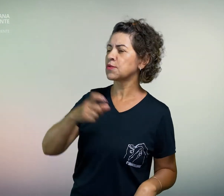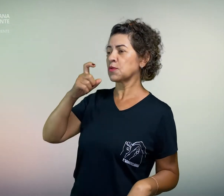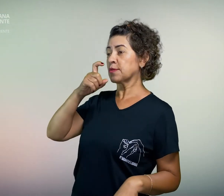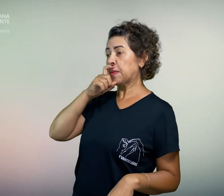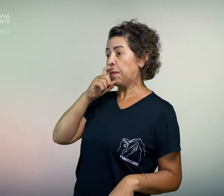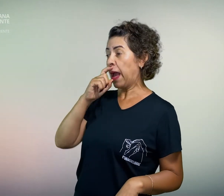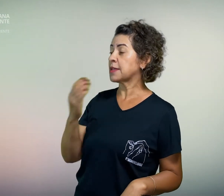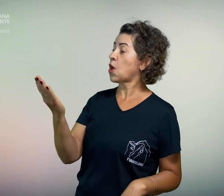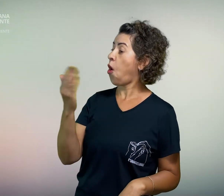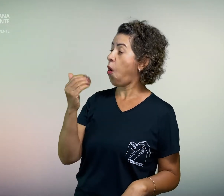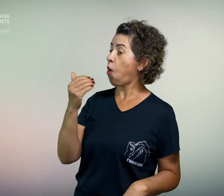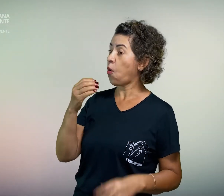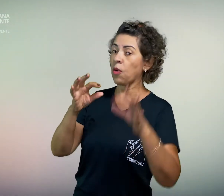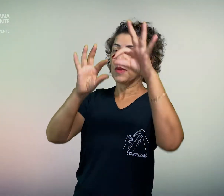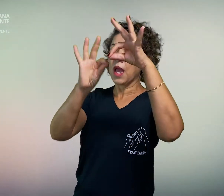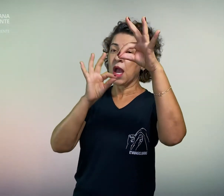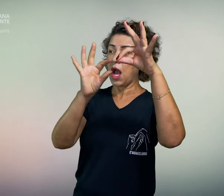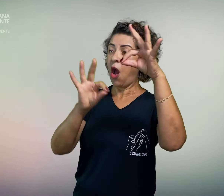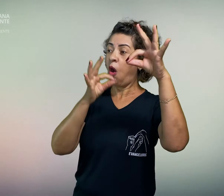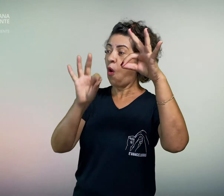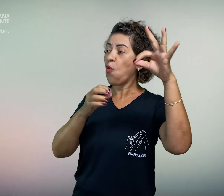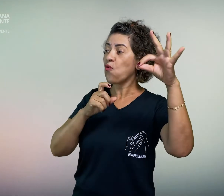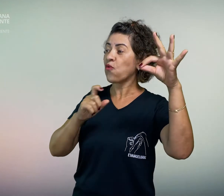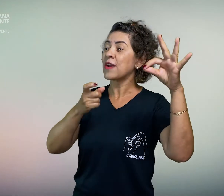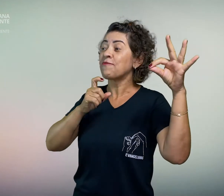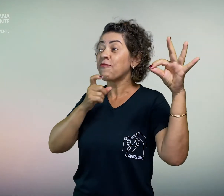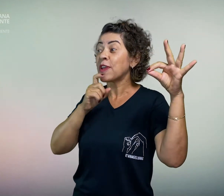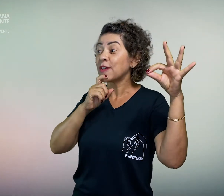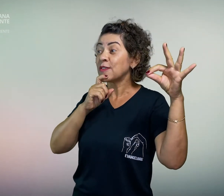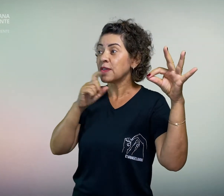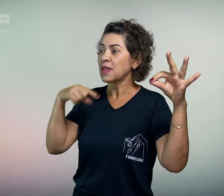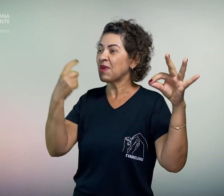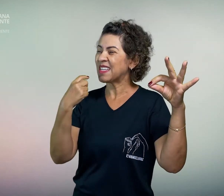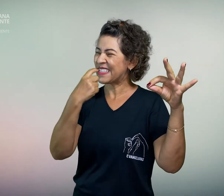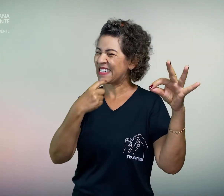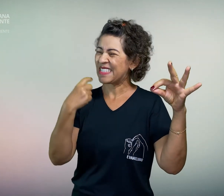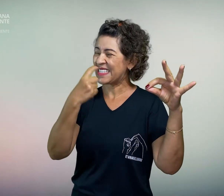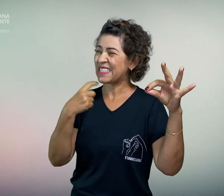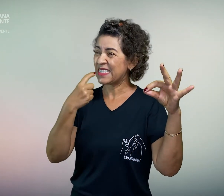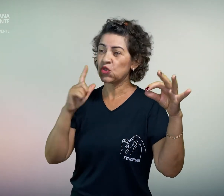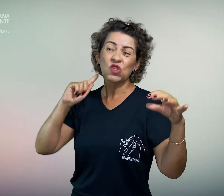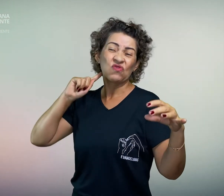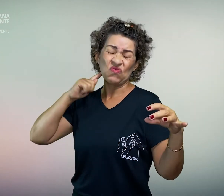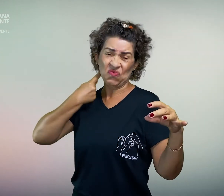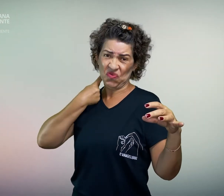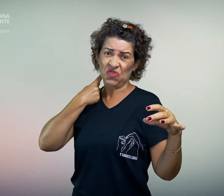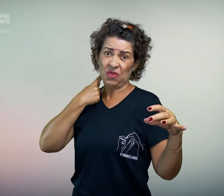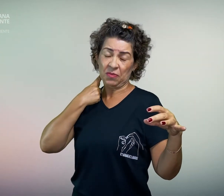nossos pais comeram uvas verdes e nossos dentes que ficaram